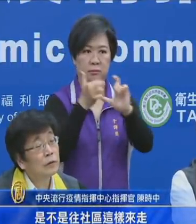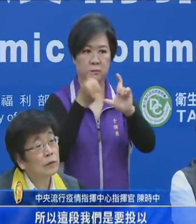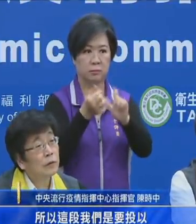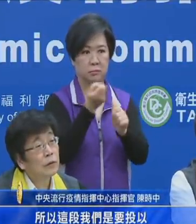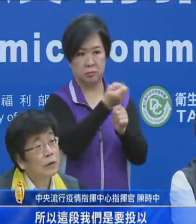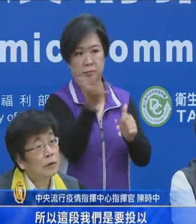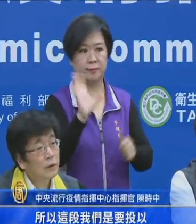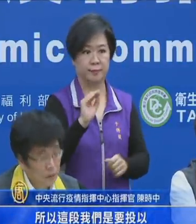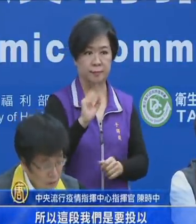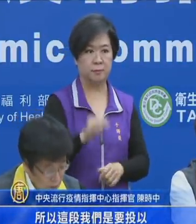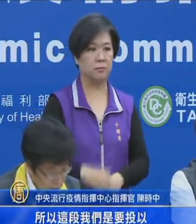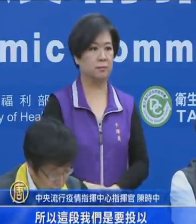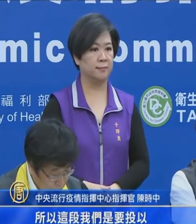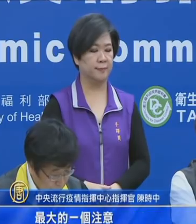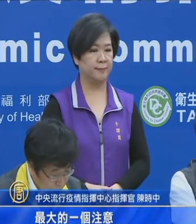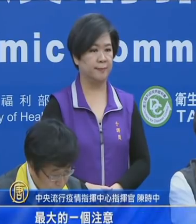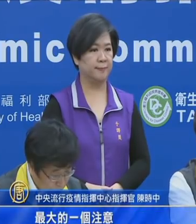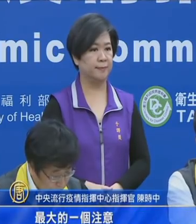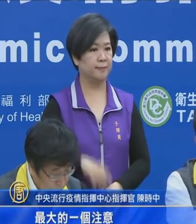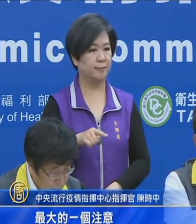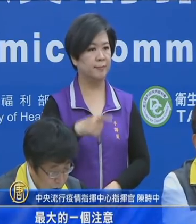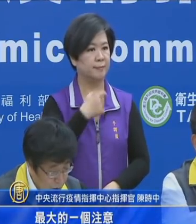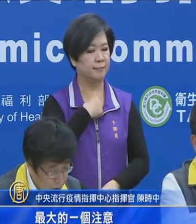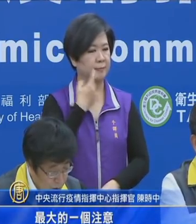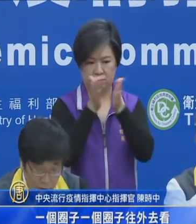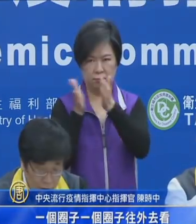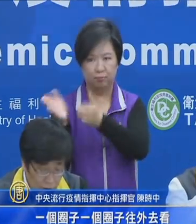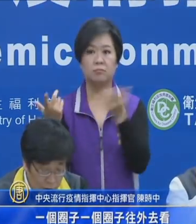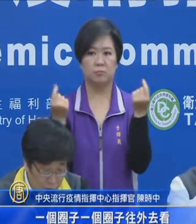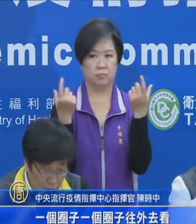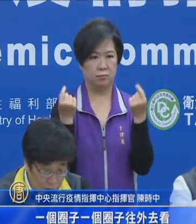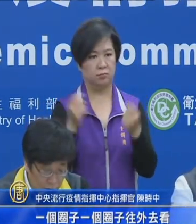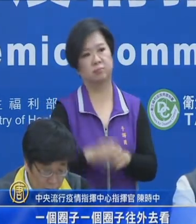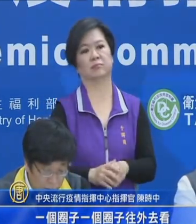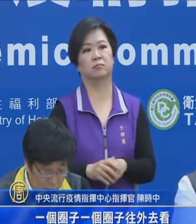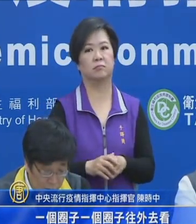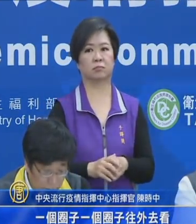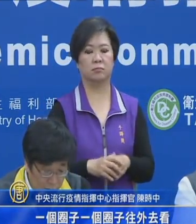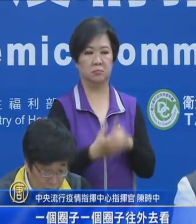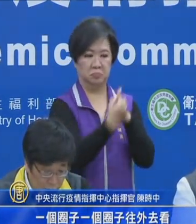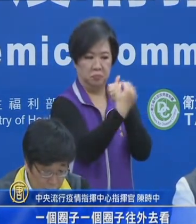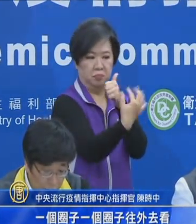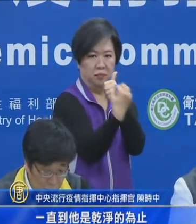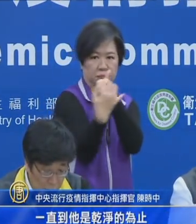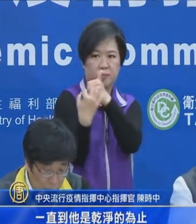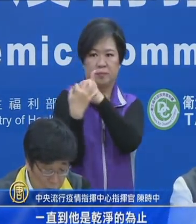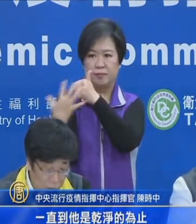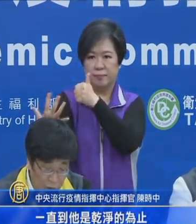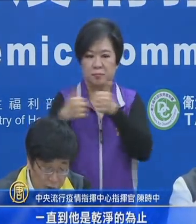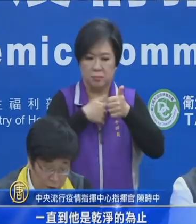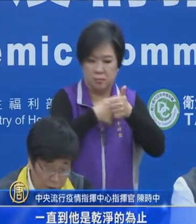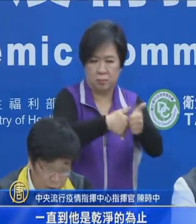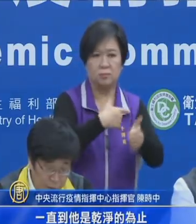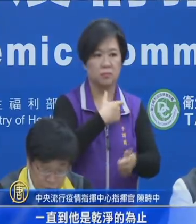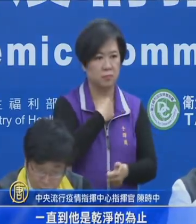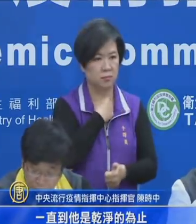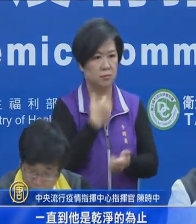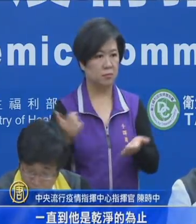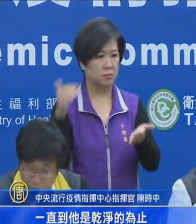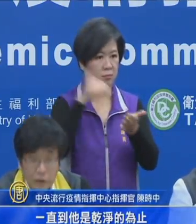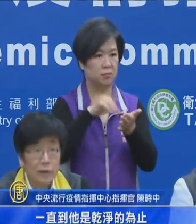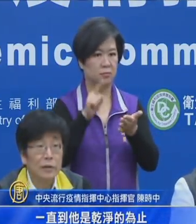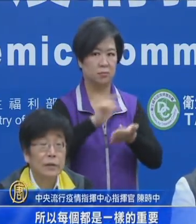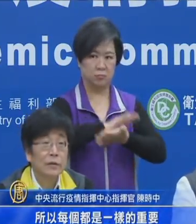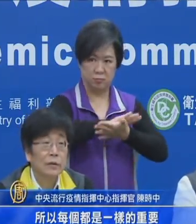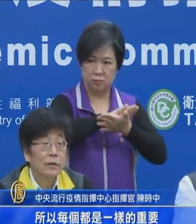走？好，所以这一段我们是要投以最大的一个注意，一个圈一个圈就往外去看，那一直到它是干净的